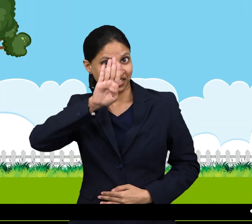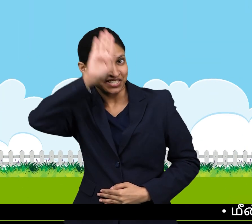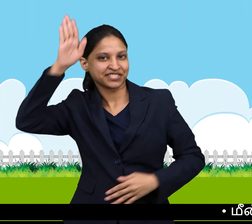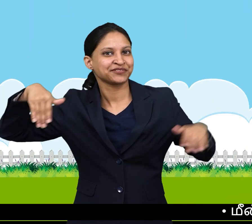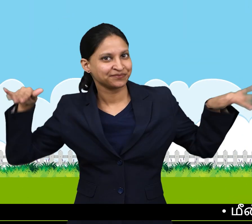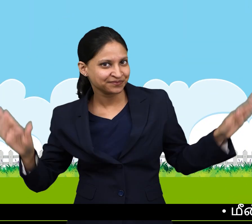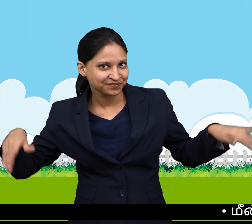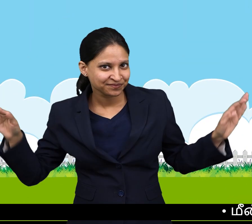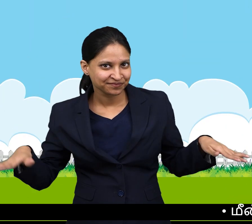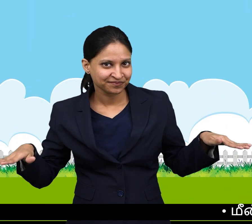மீன் கொத்தி.